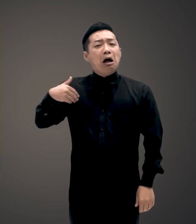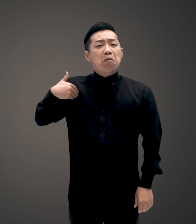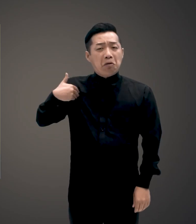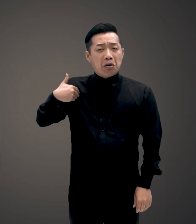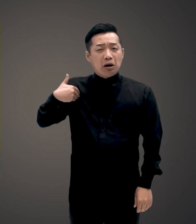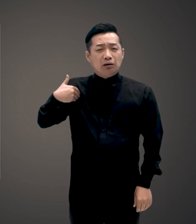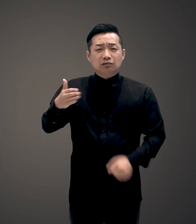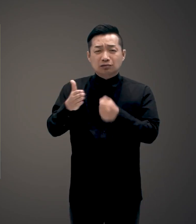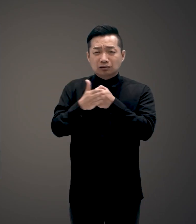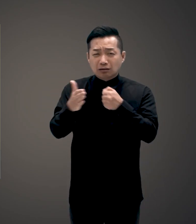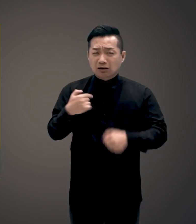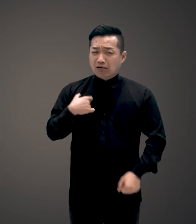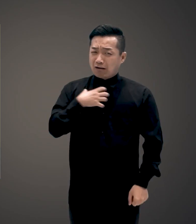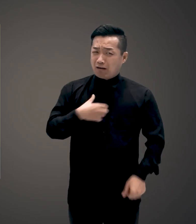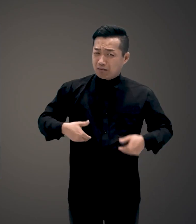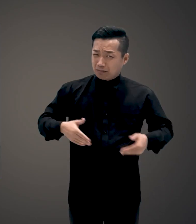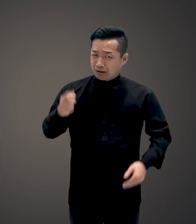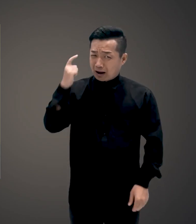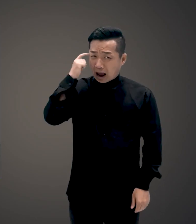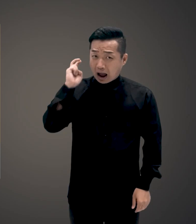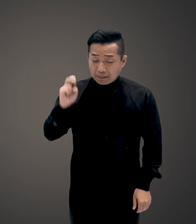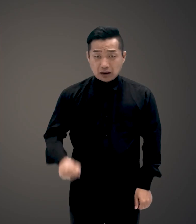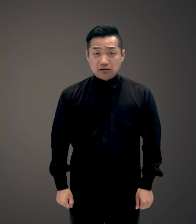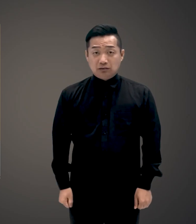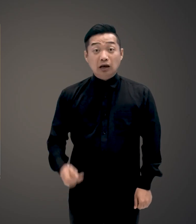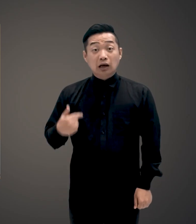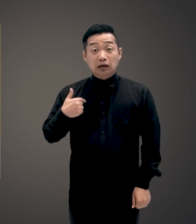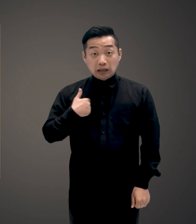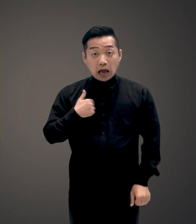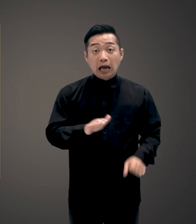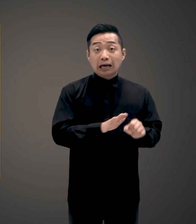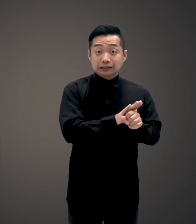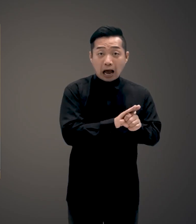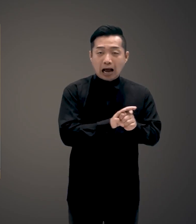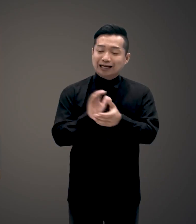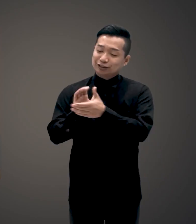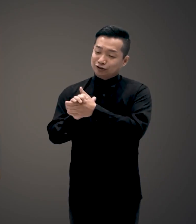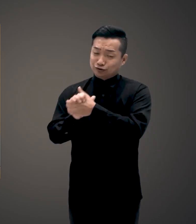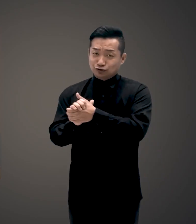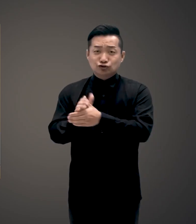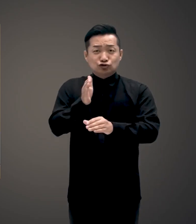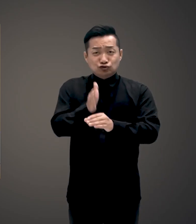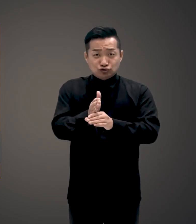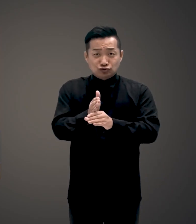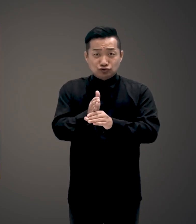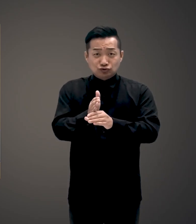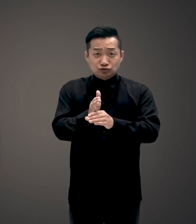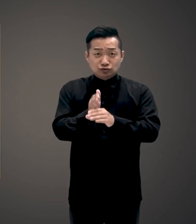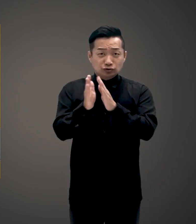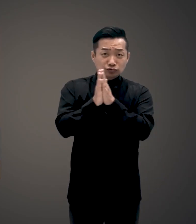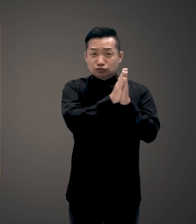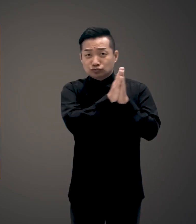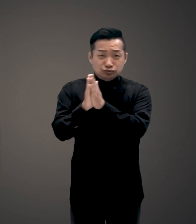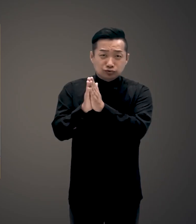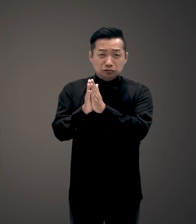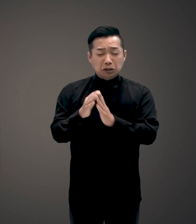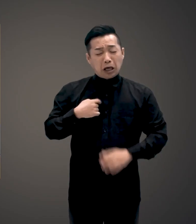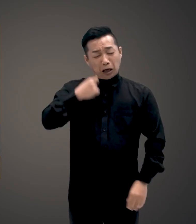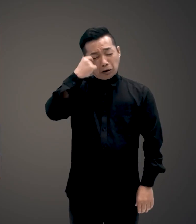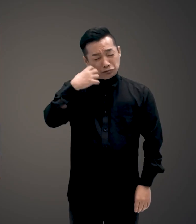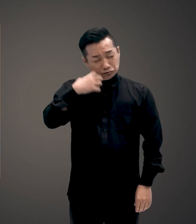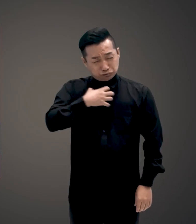걱정할 필요는 없단 생각도 든다. 설마 내가 사랑과 우정 사이에 서 있어야 하는 비극적 존재가